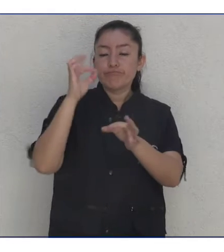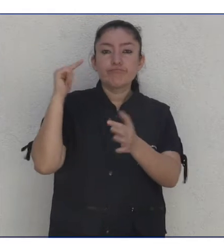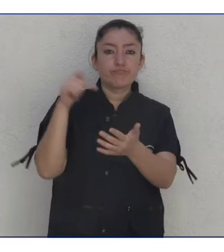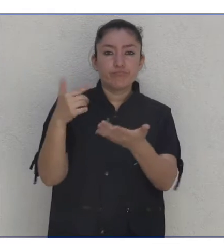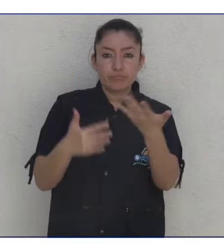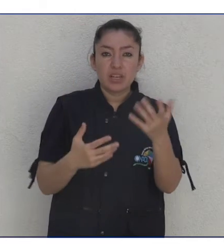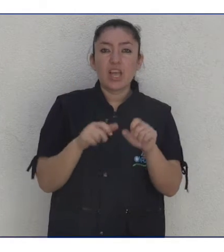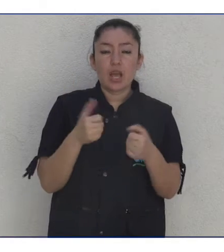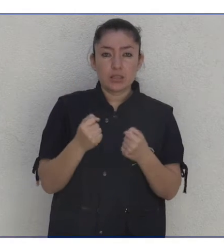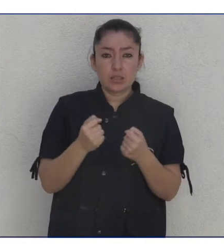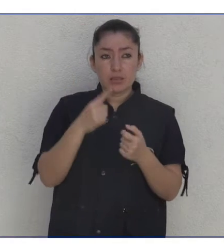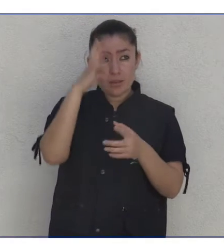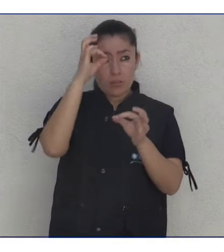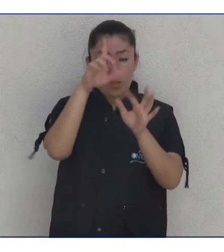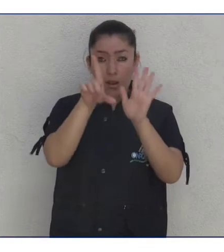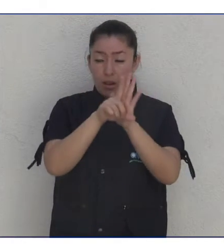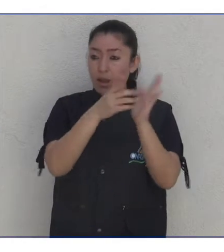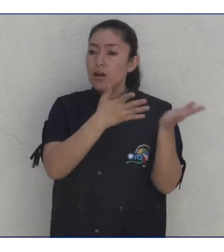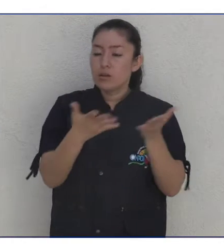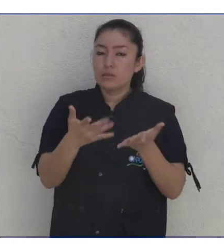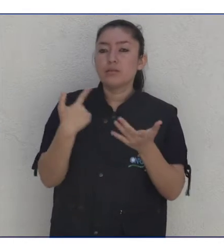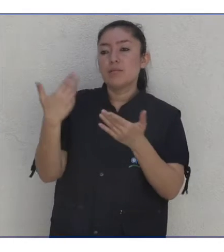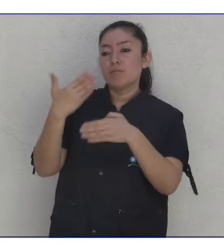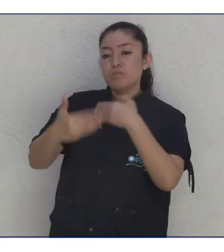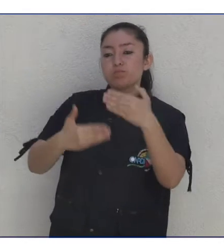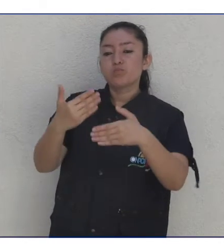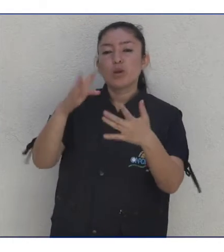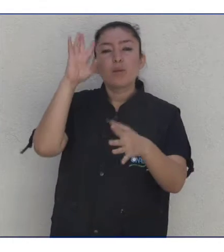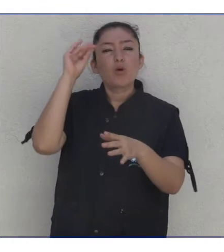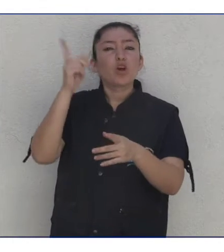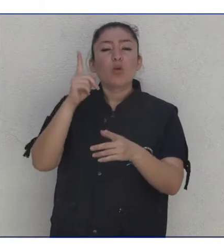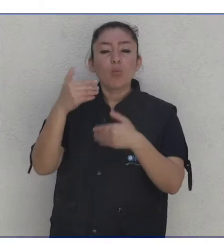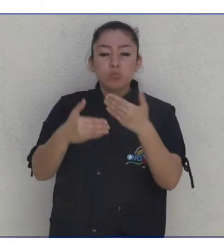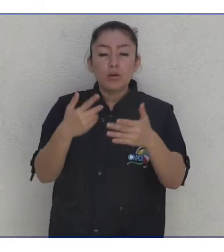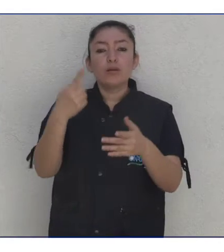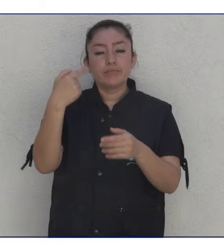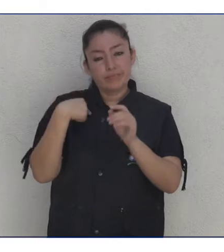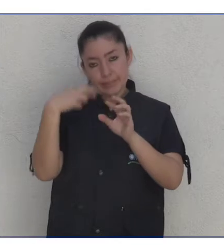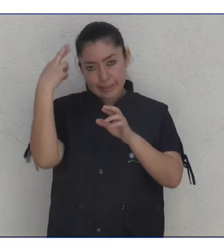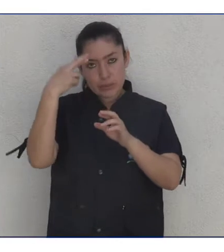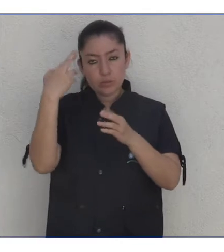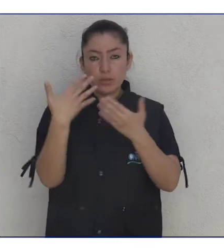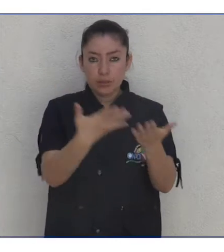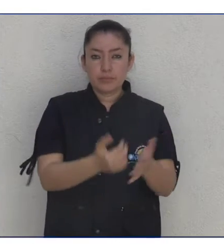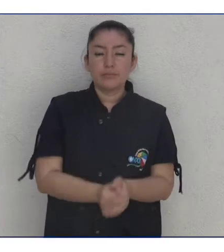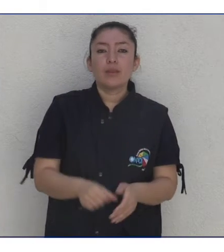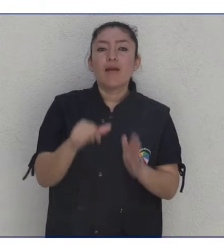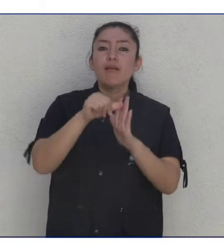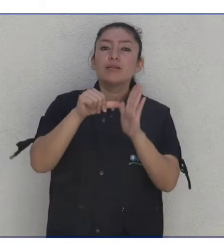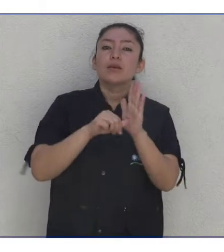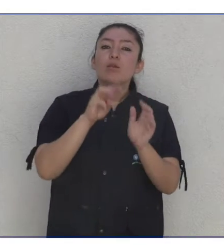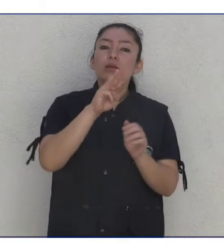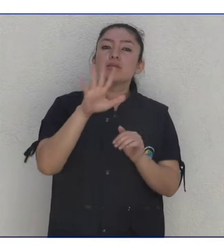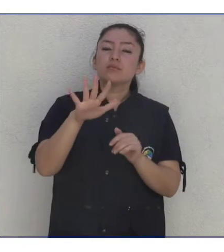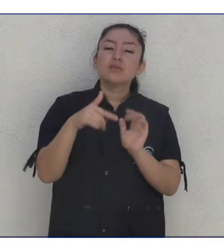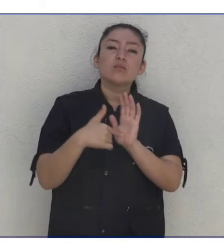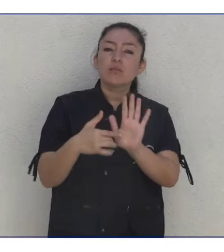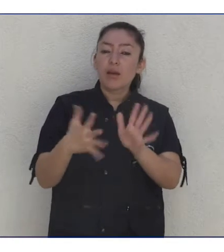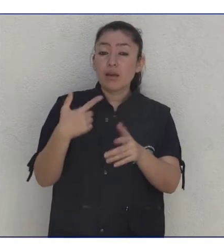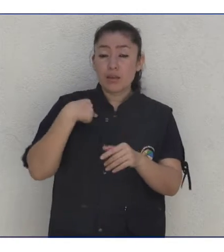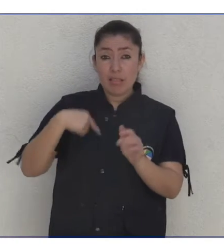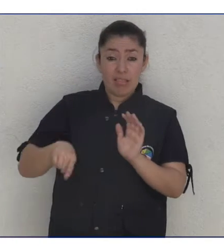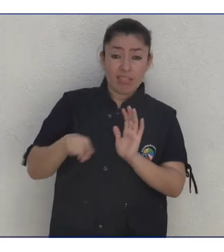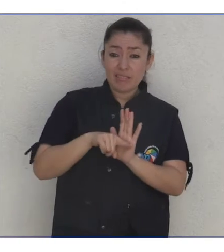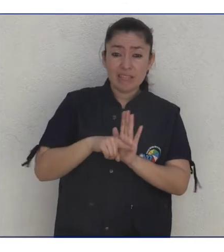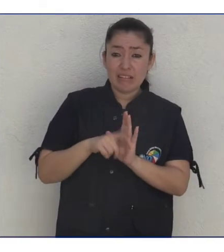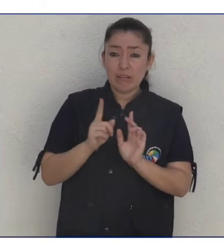manera fundamentada las razones por las cuales no procedieron las mismas. Artículo 35. Denegación expresa.